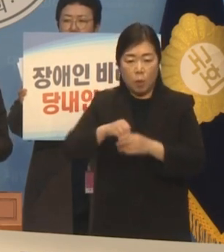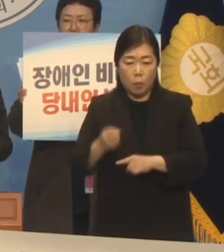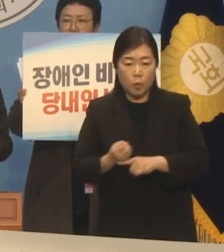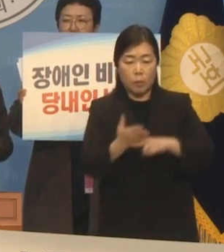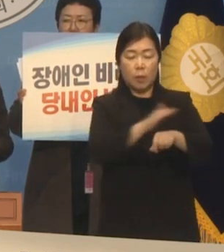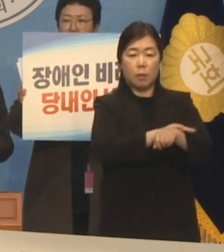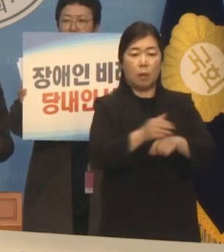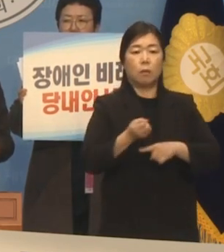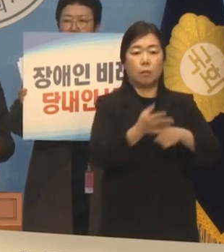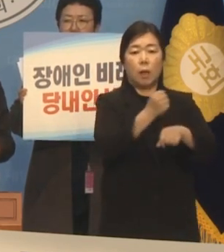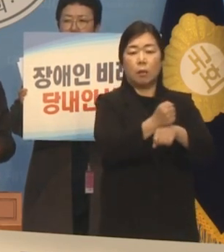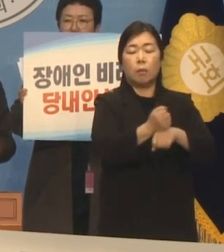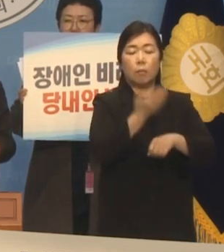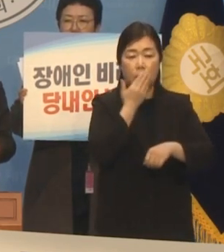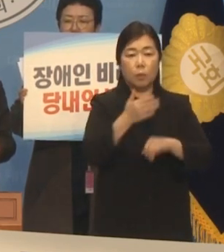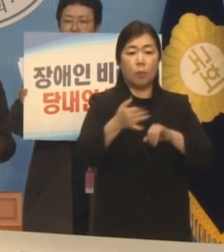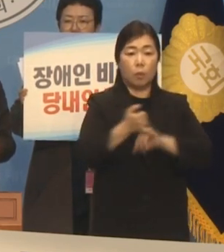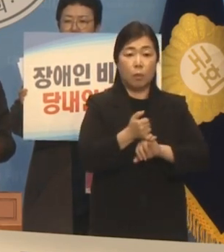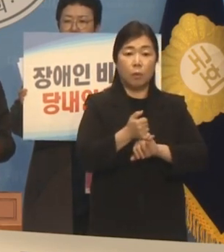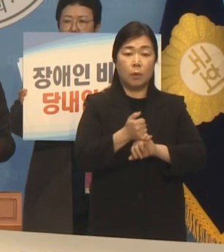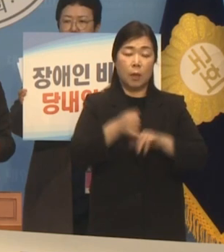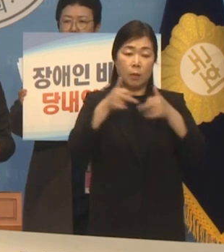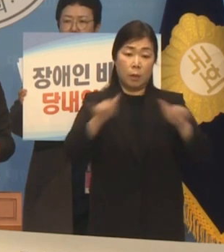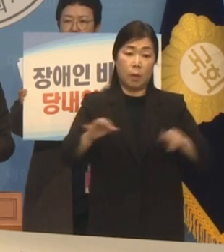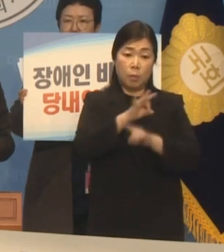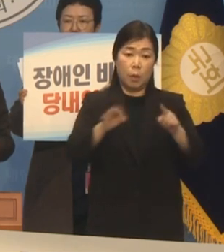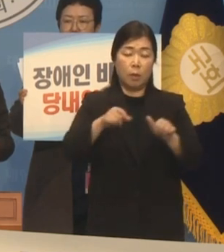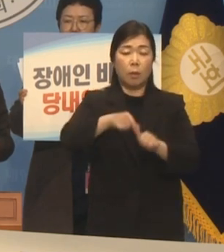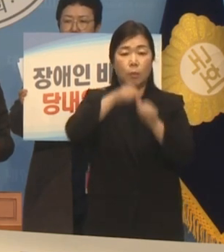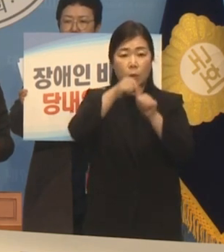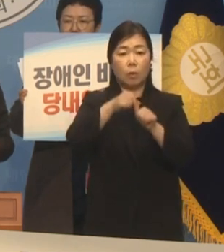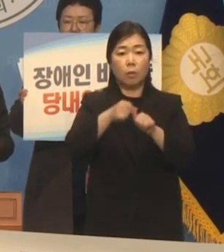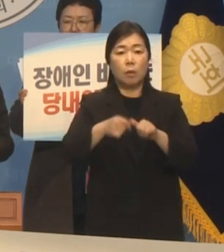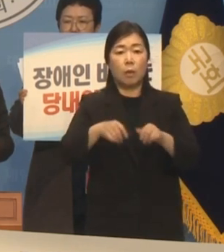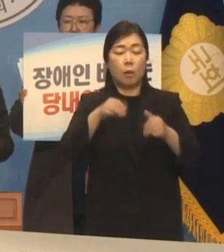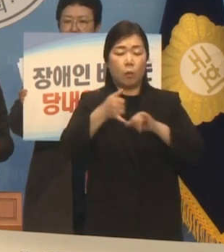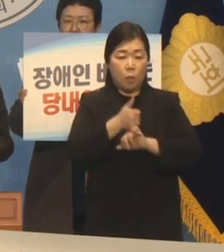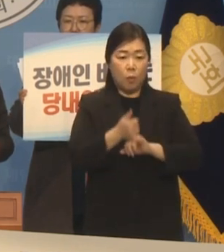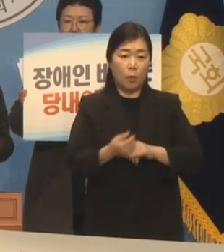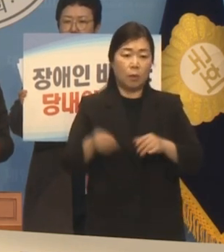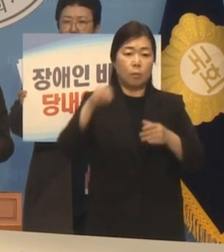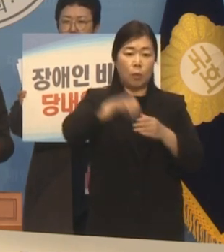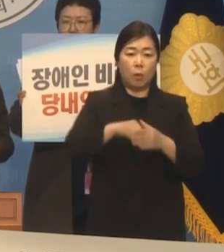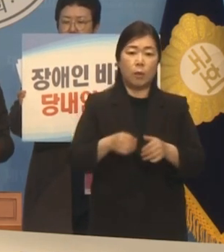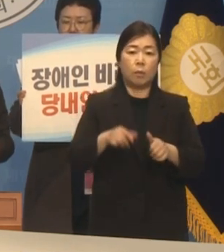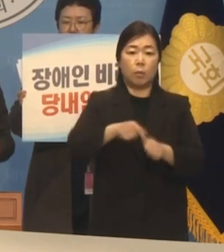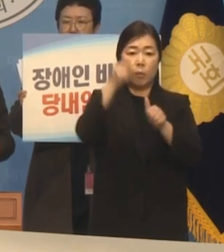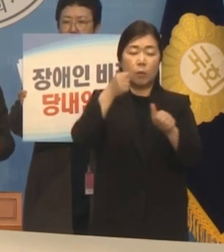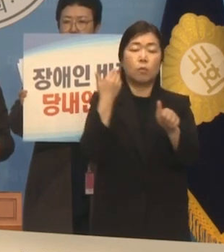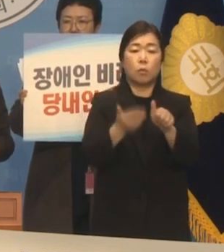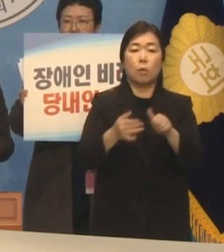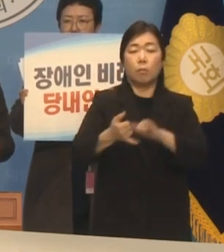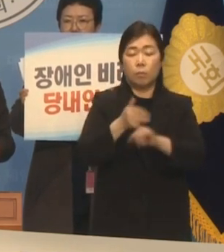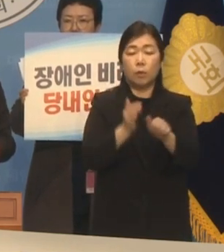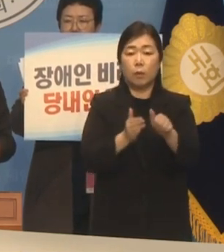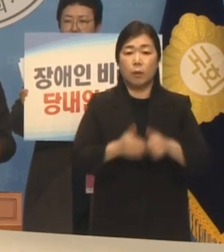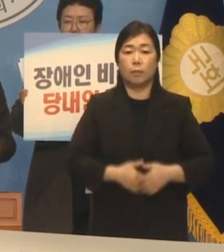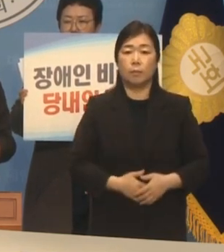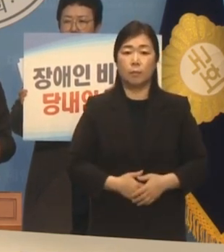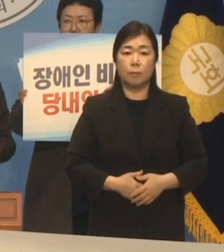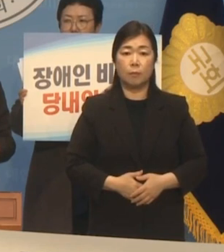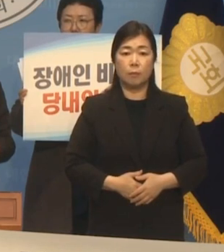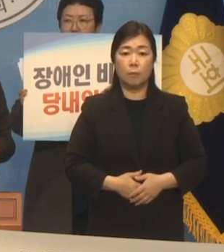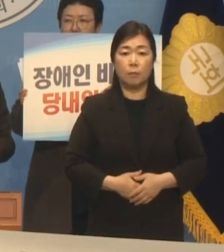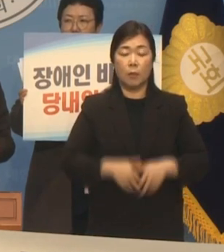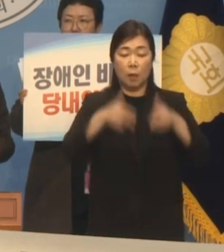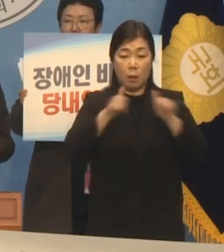있도록 장애인 비례대표를 반드시 당선권 안에 정하여야 할 것이다 장애인 비례대표가